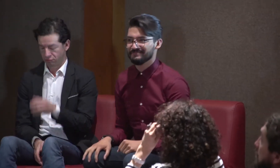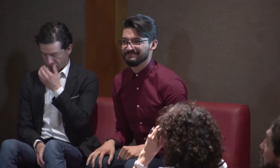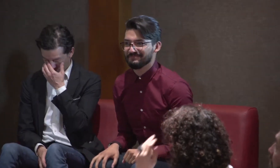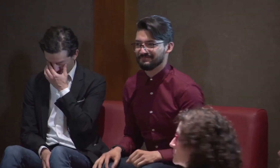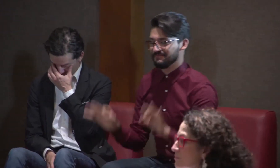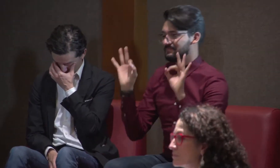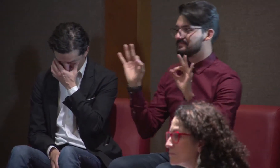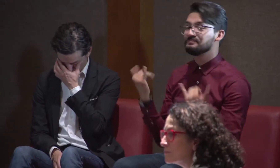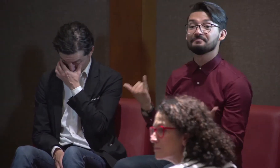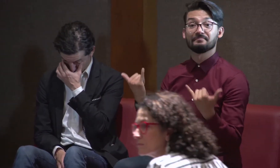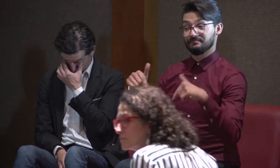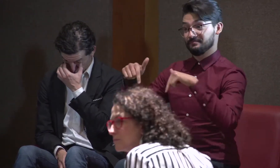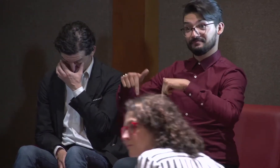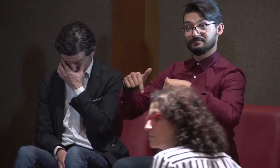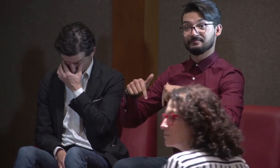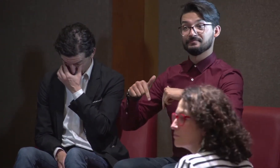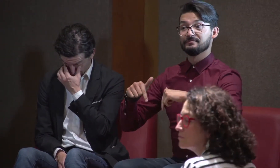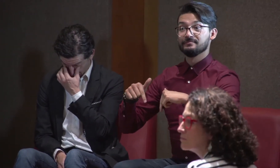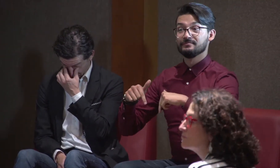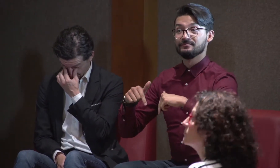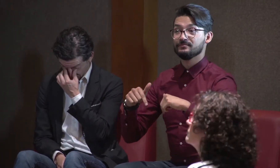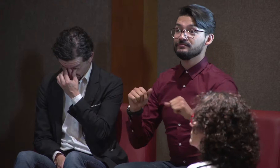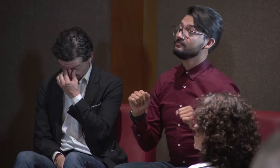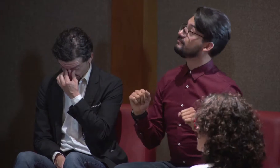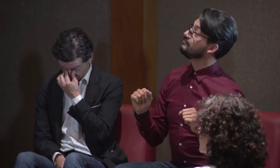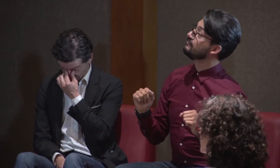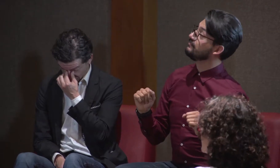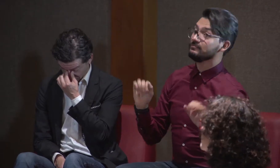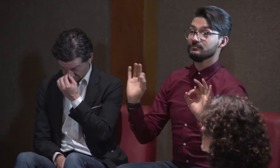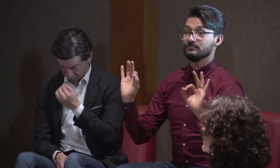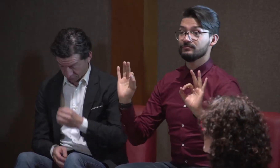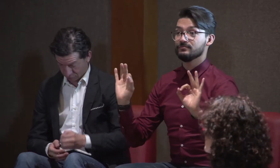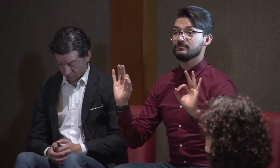es un poco más fácil la comunicación porque nos pueden escuchar a través del audio.